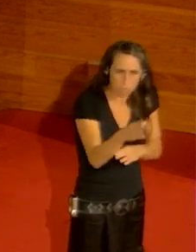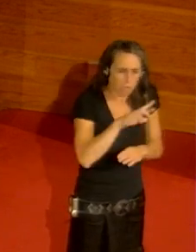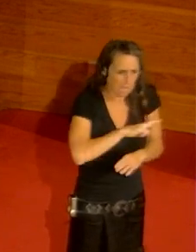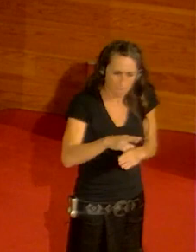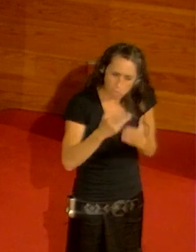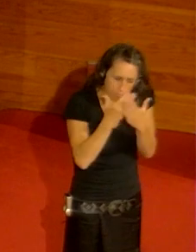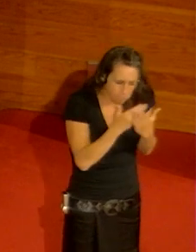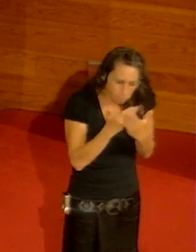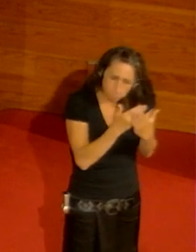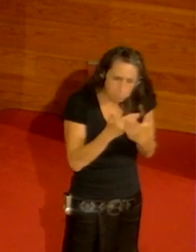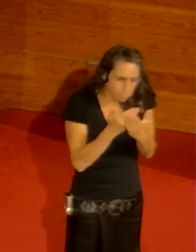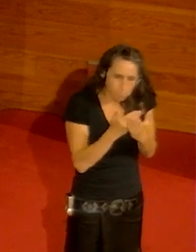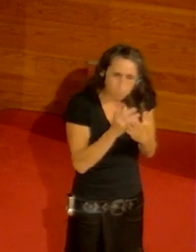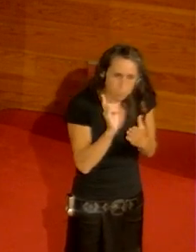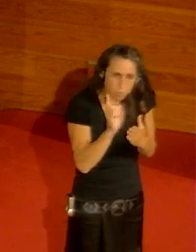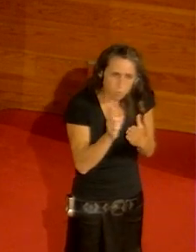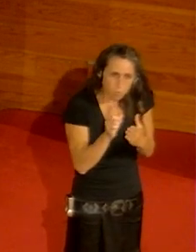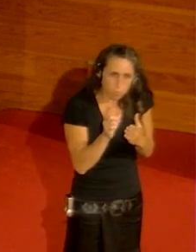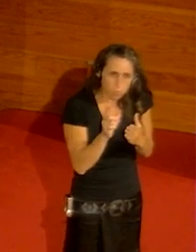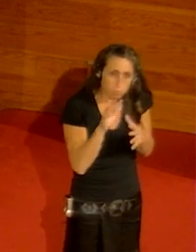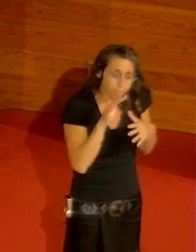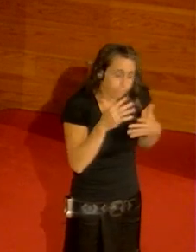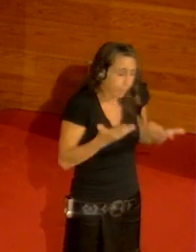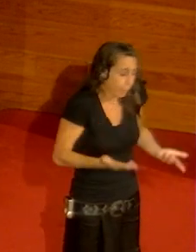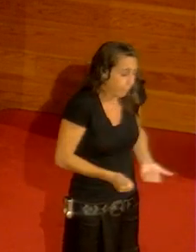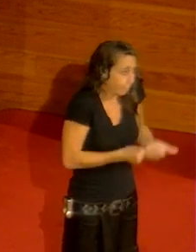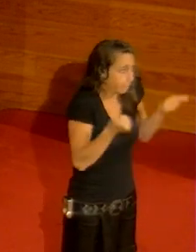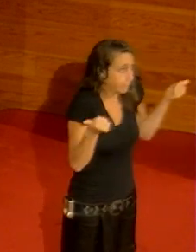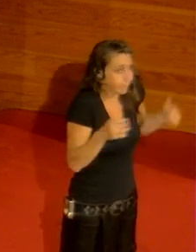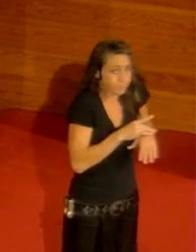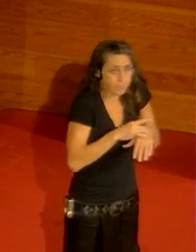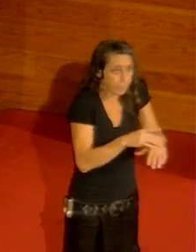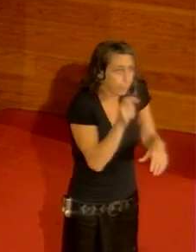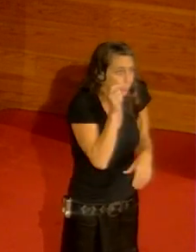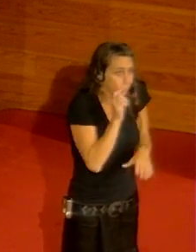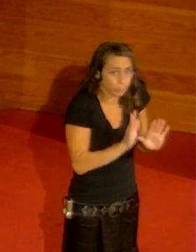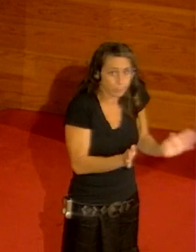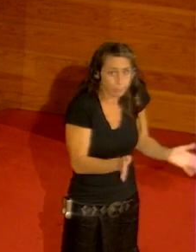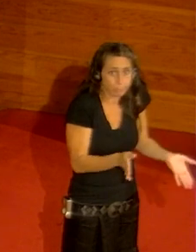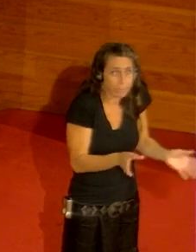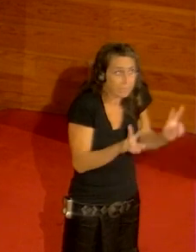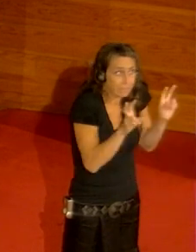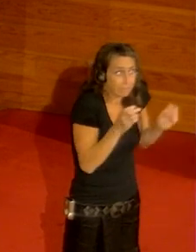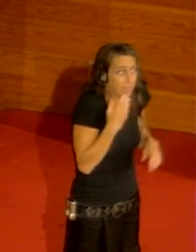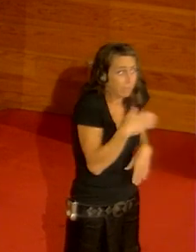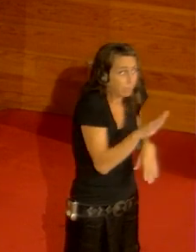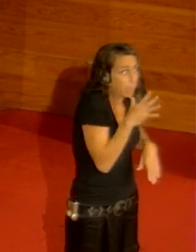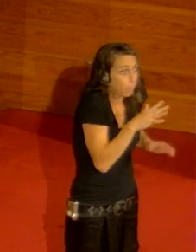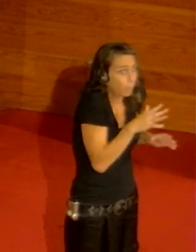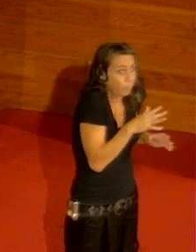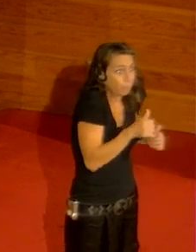estudia nada más y que ahora solo se había podido dedicar a ser guía turístico sobre Jerusalén porque no sabía nada más